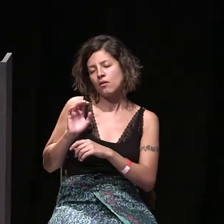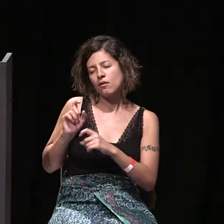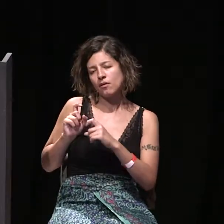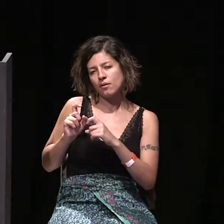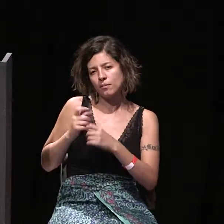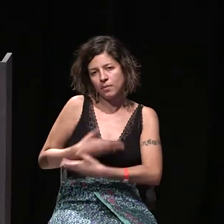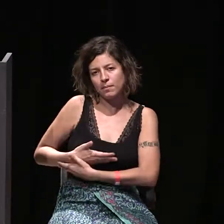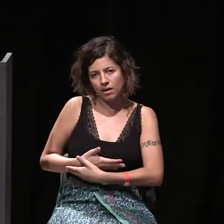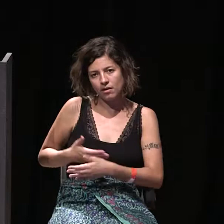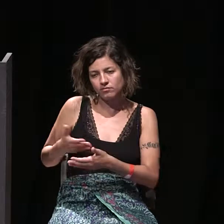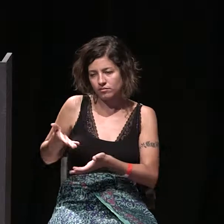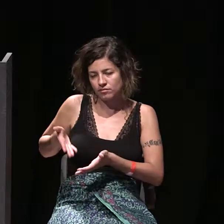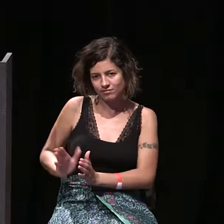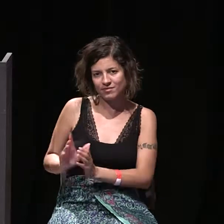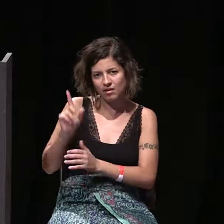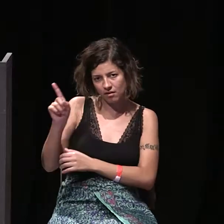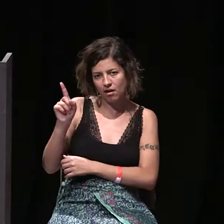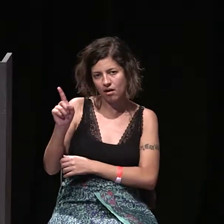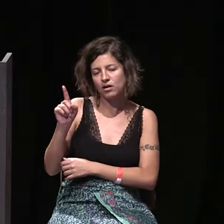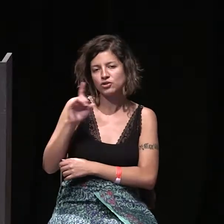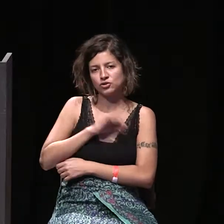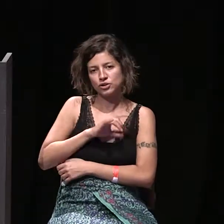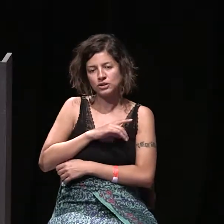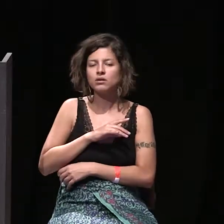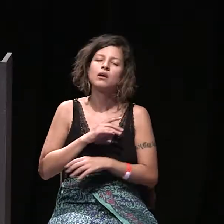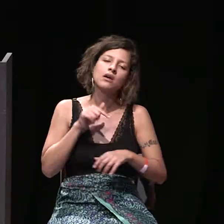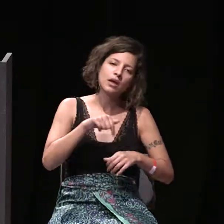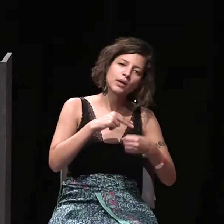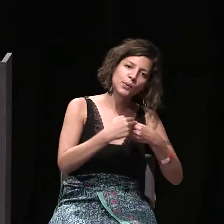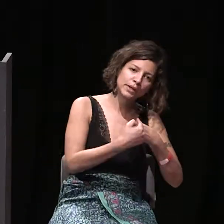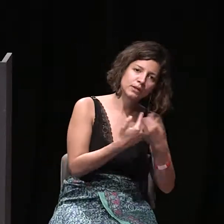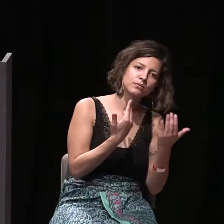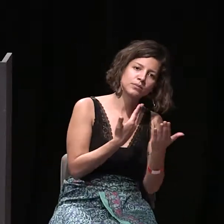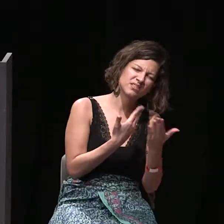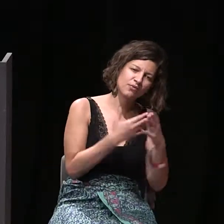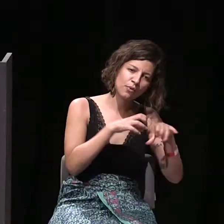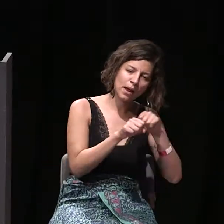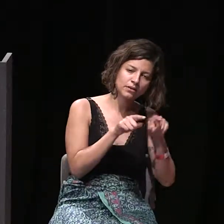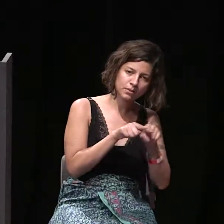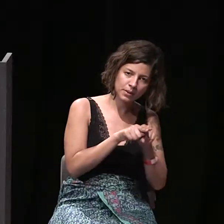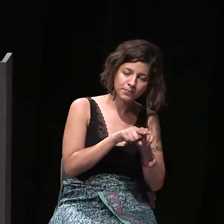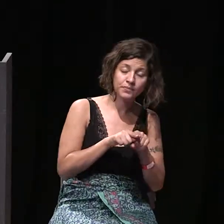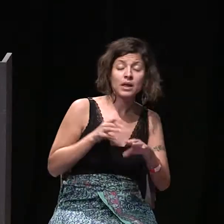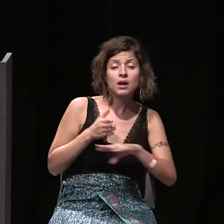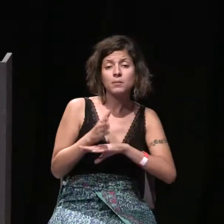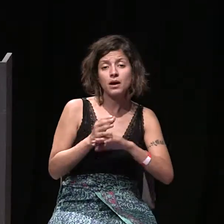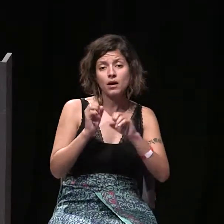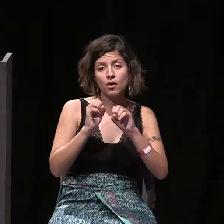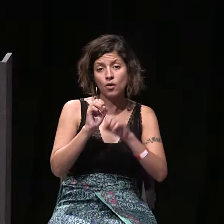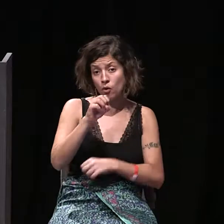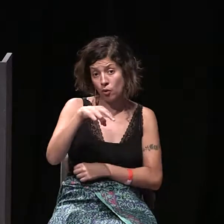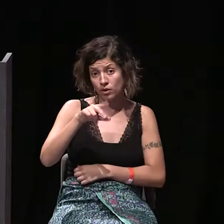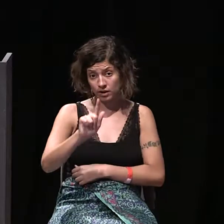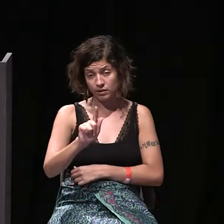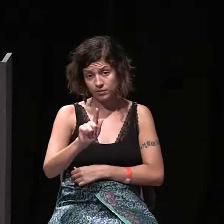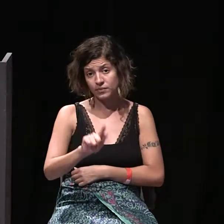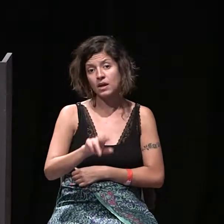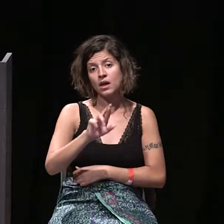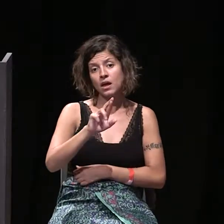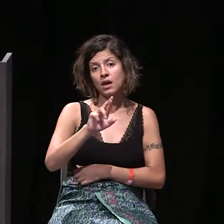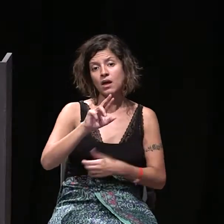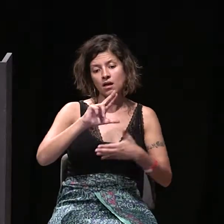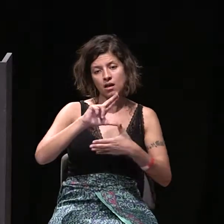Unicamp. Mulher feminista, é fundadora e presidente da ONG Reprolatina Soluções Inovadoras em Saúde